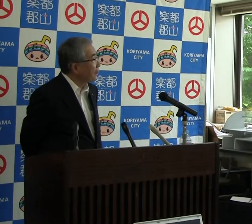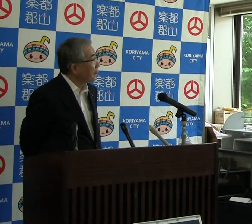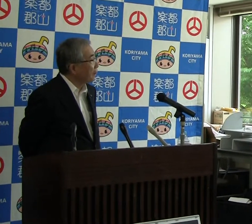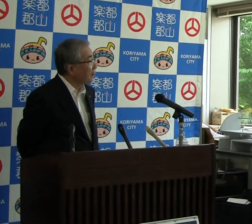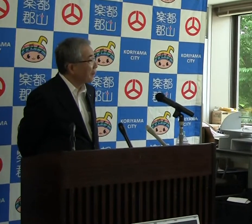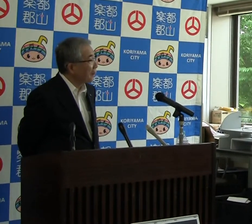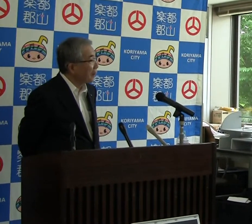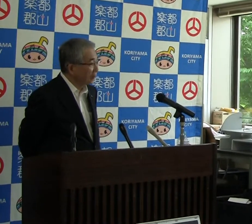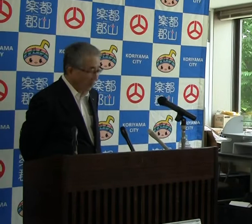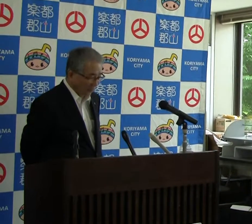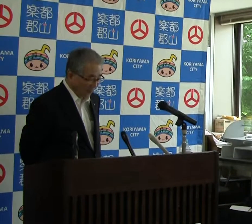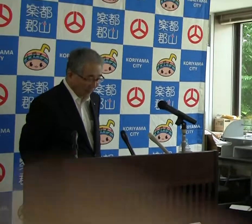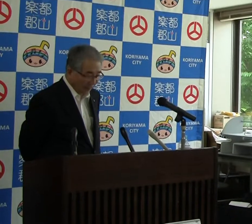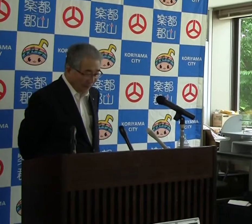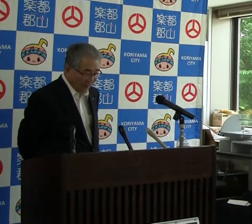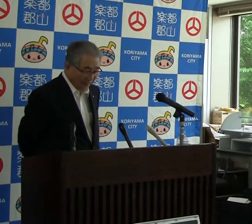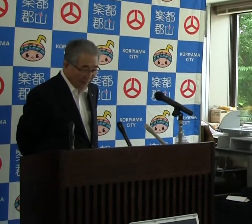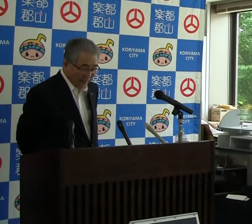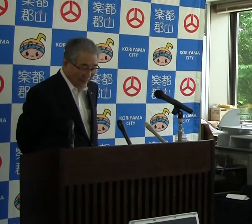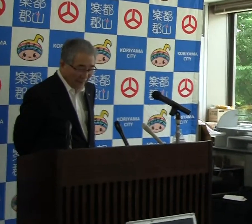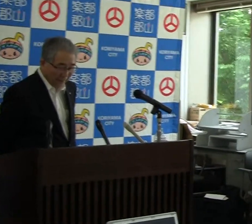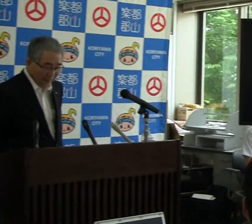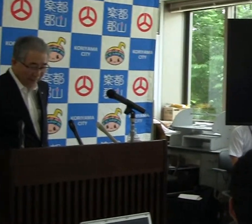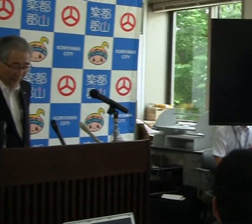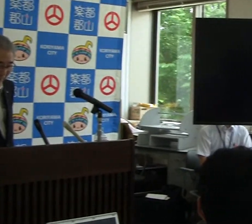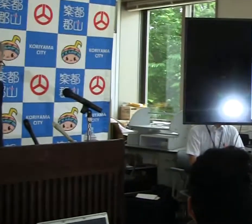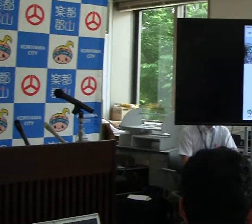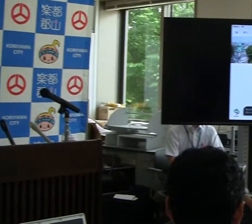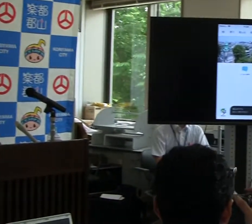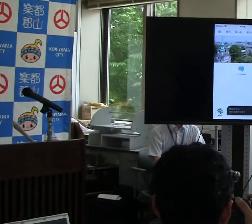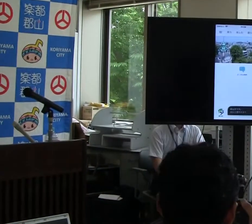ではスマホアプリで、お問い合わせに AI が回答し